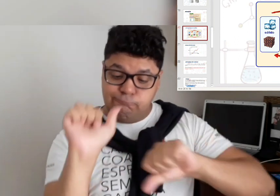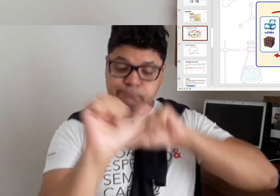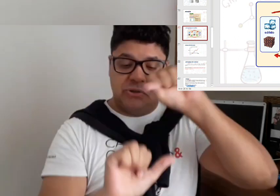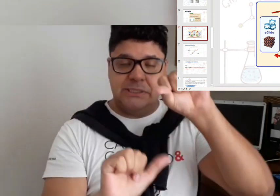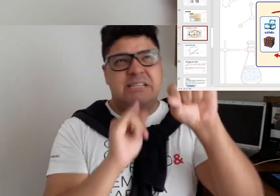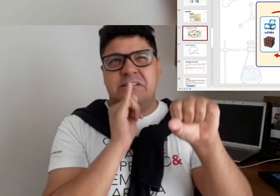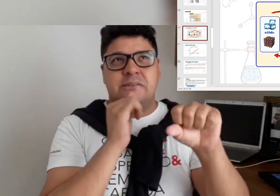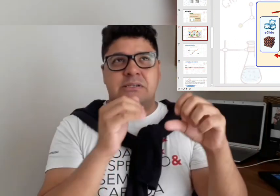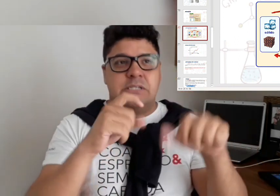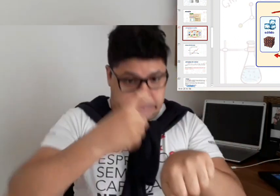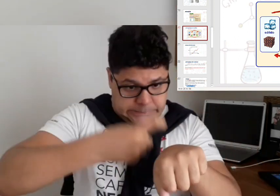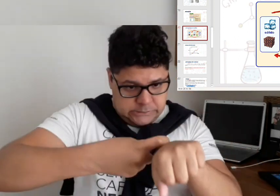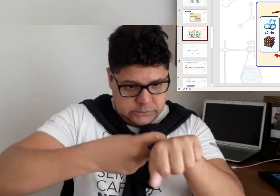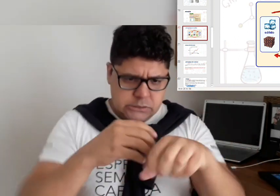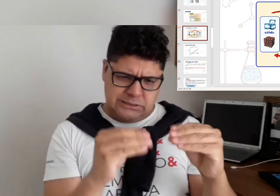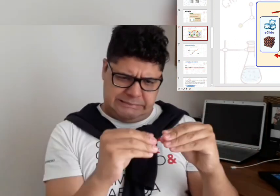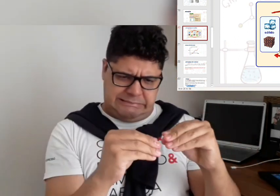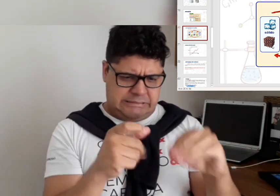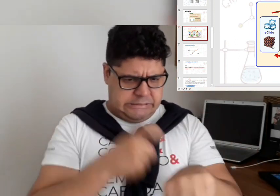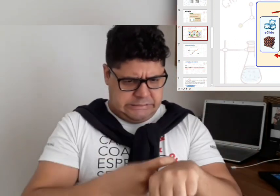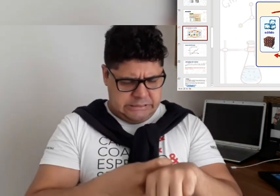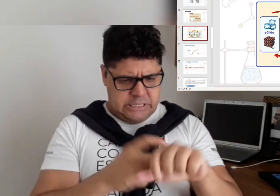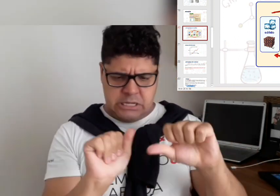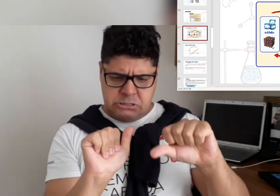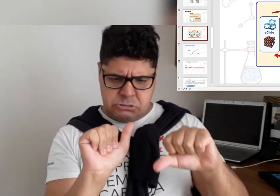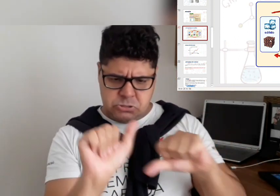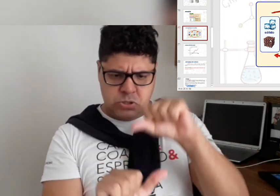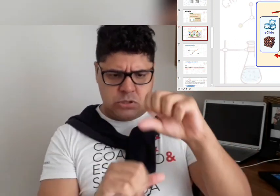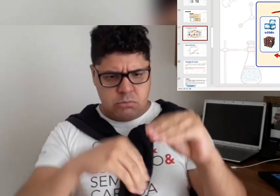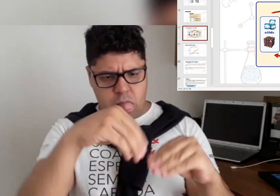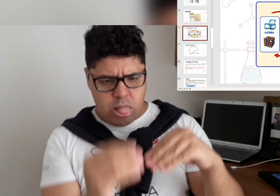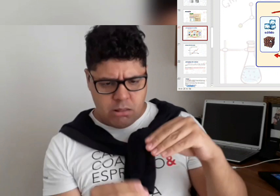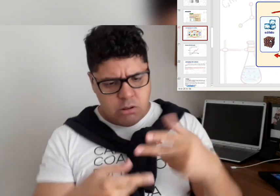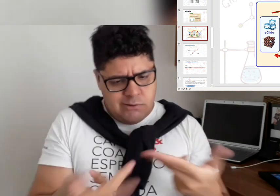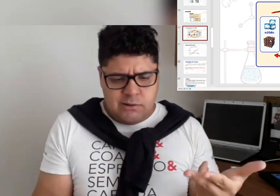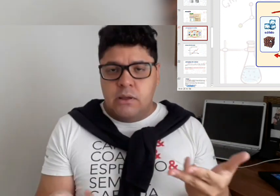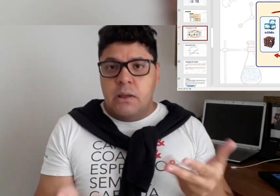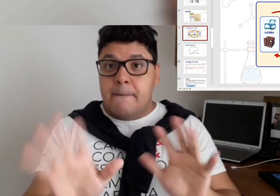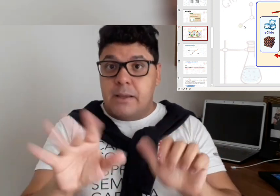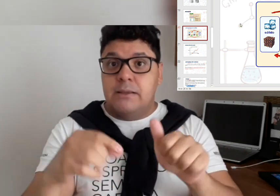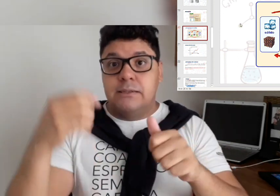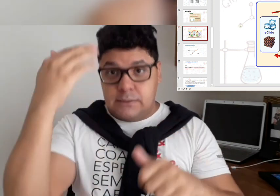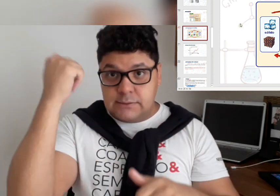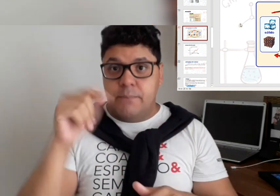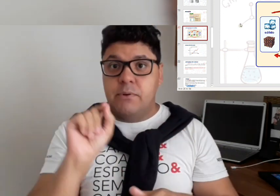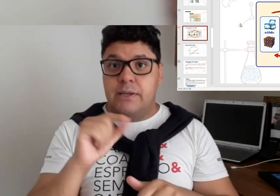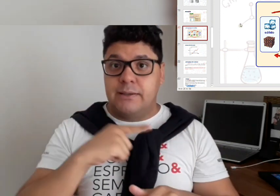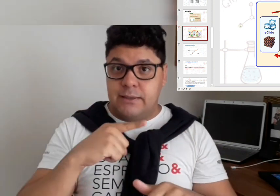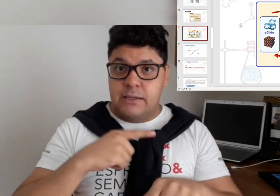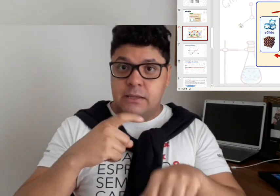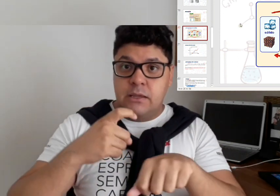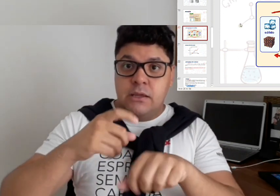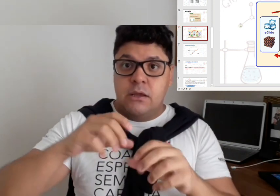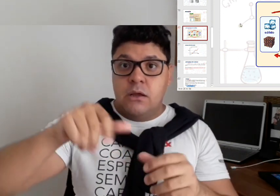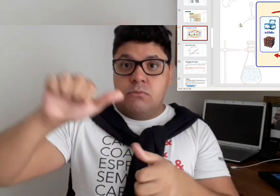do estado da matéria, né? Então, vamos lá. Nós sabemos que a matéria pode se apresentar em 3 estados físicos, que é o estado sólido, líquido